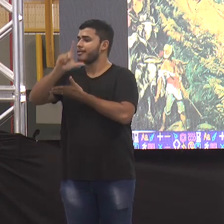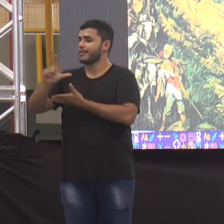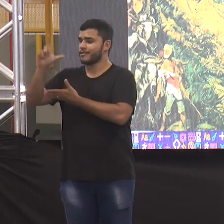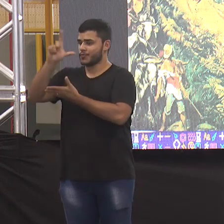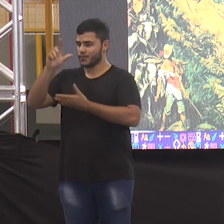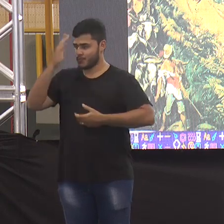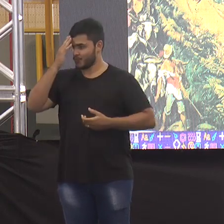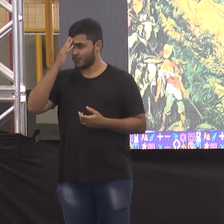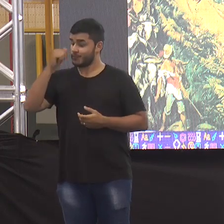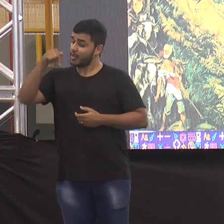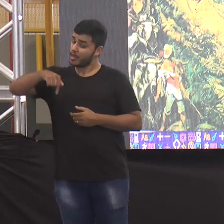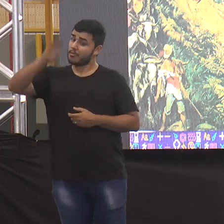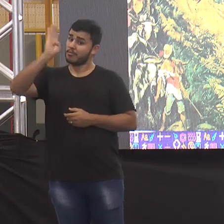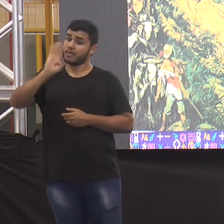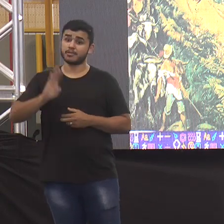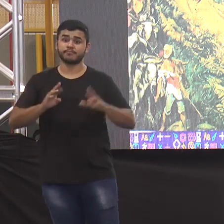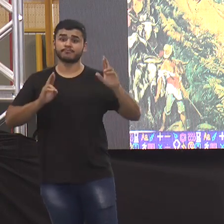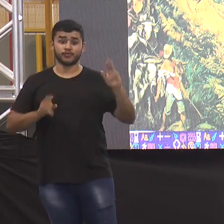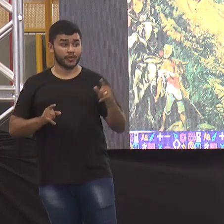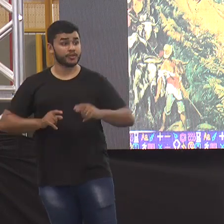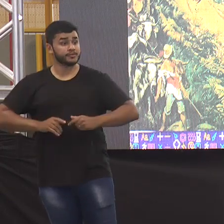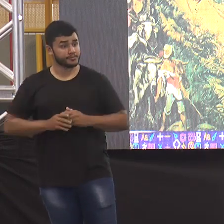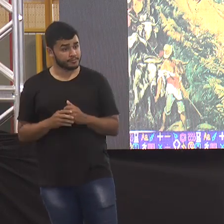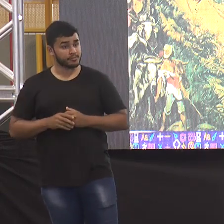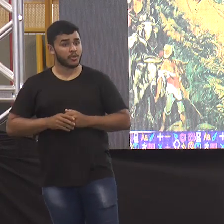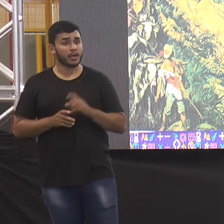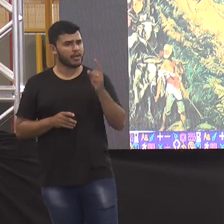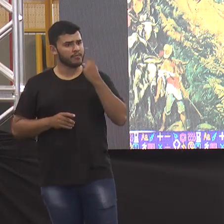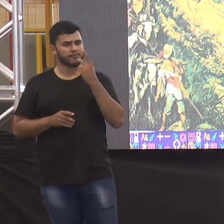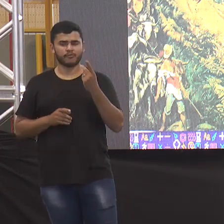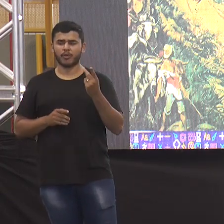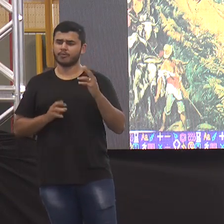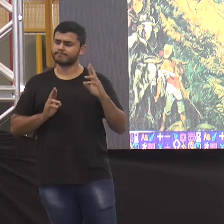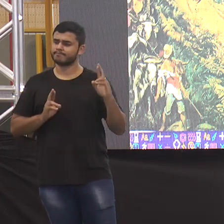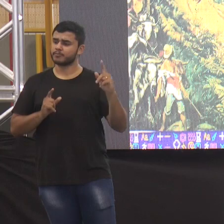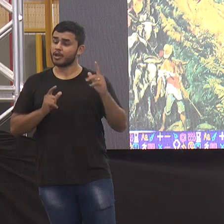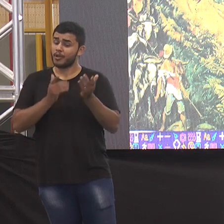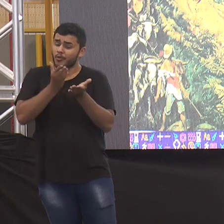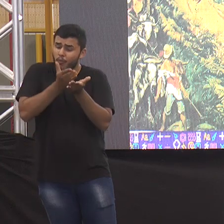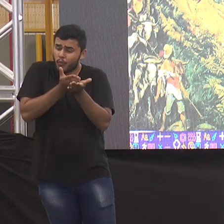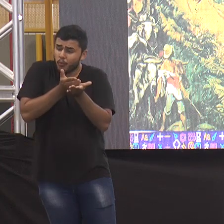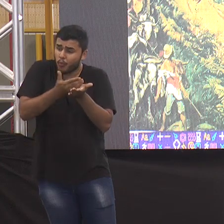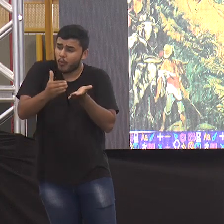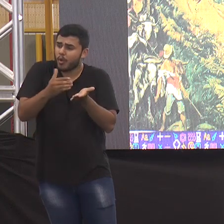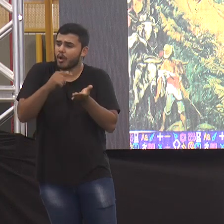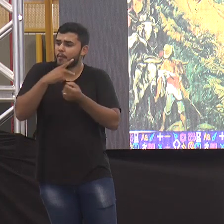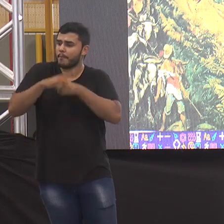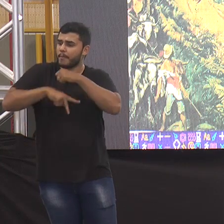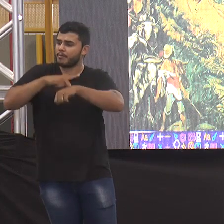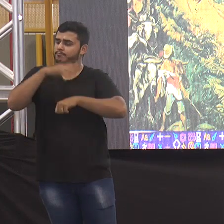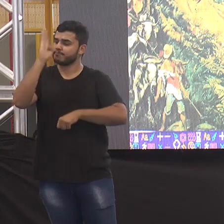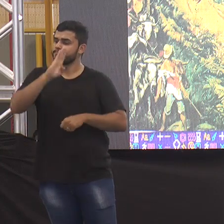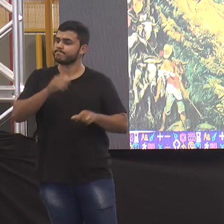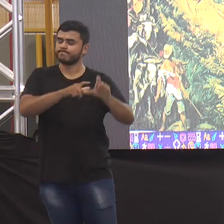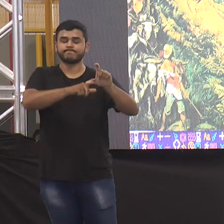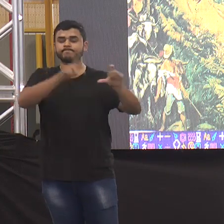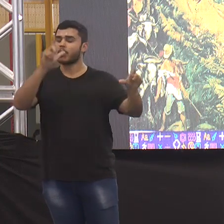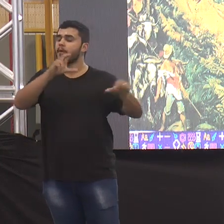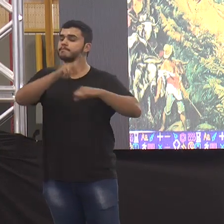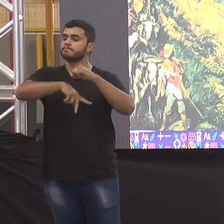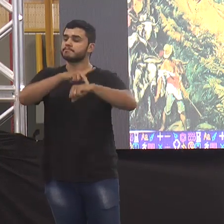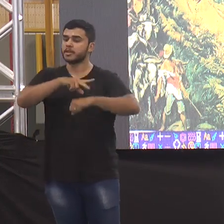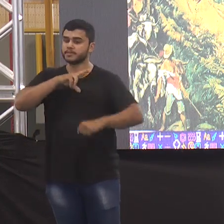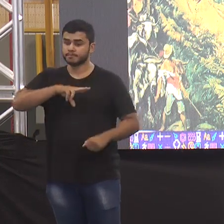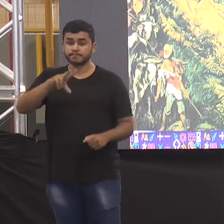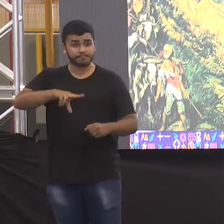um motivo a mais, porque nós acabávamos de nos tornar independentes. E a